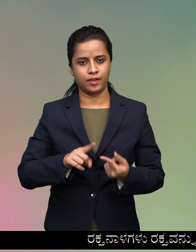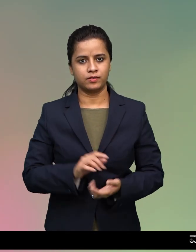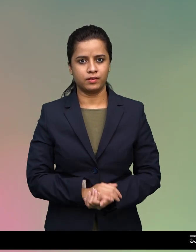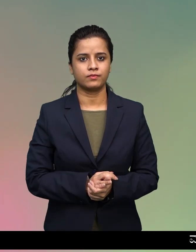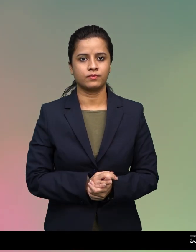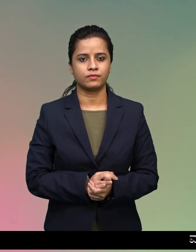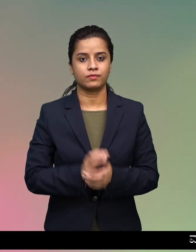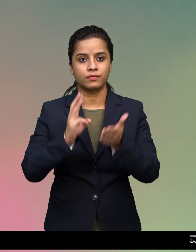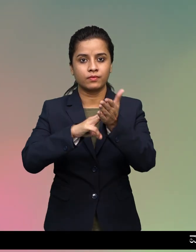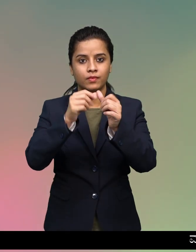ಮಾರ್ಸೆಲೋ ಮಾಲ್ಪಿಟ್